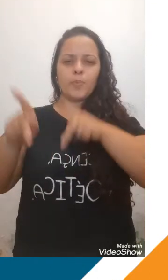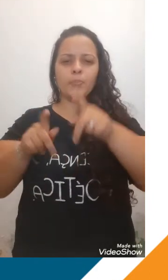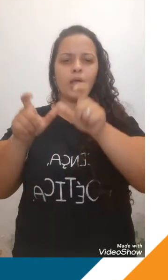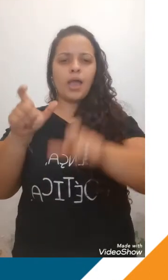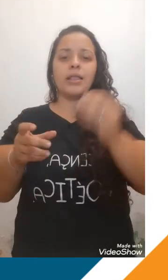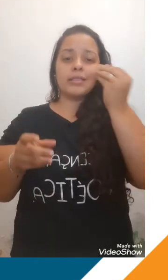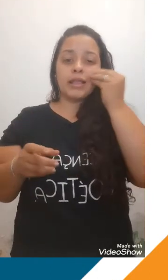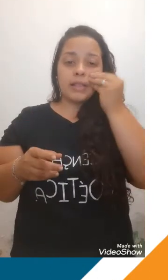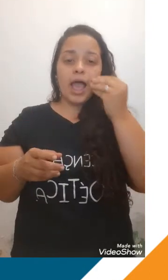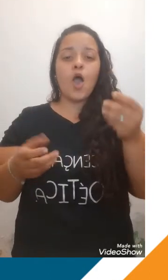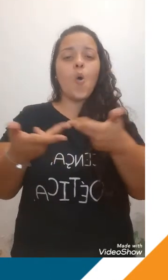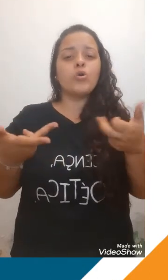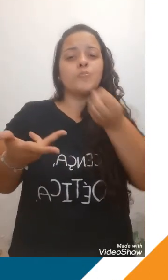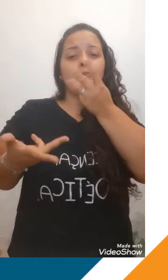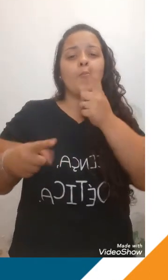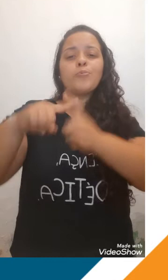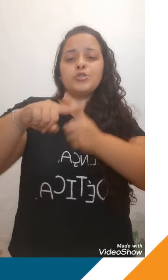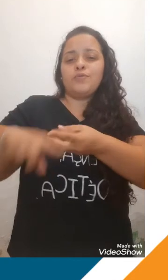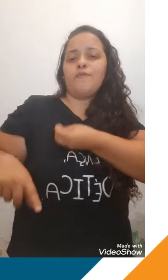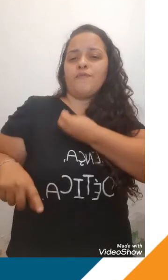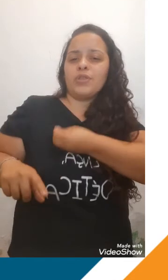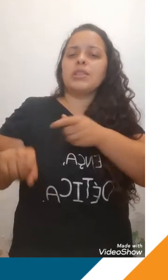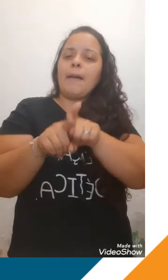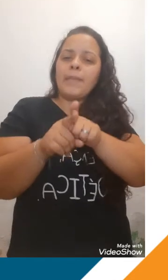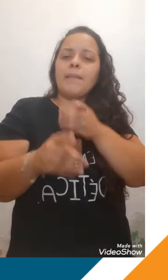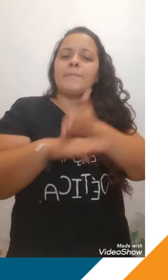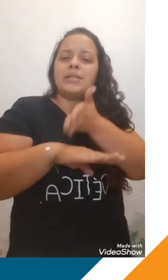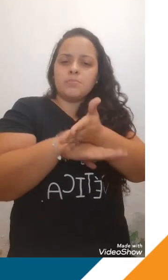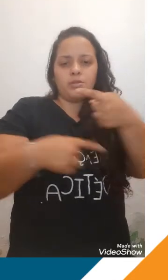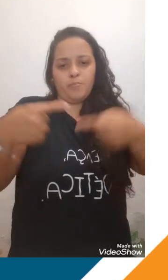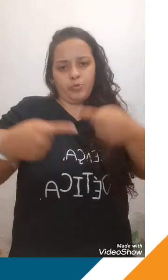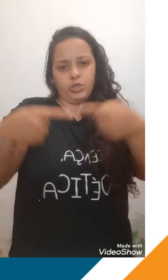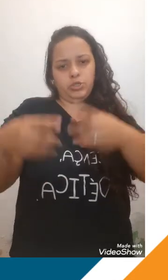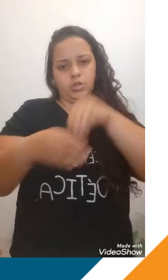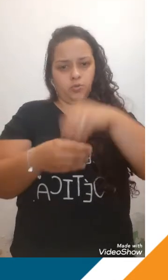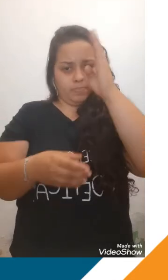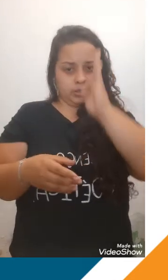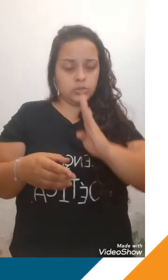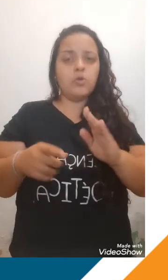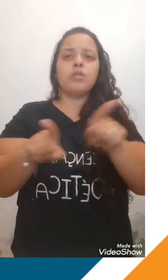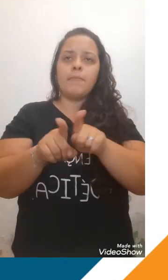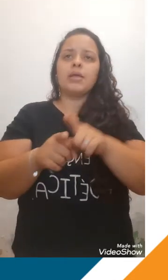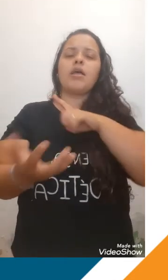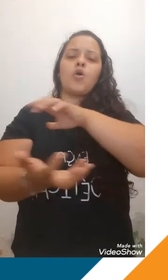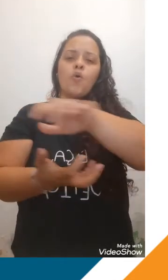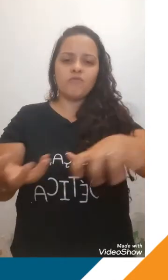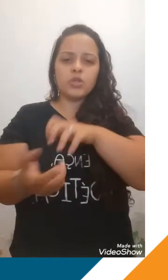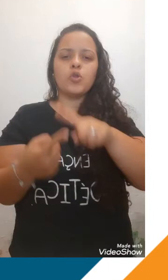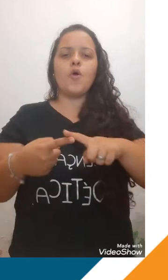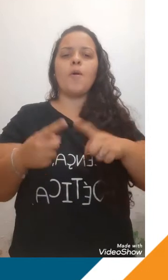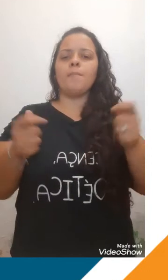melhores condições de vida e pelo direito de participação na vida política do país. Os conflitos representavam também